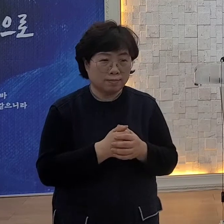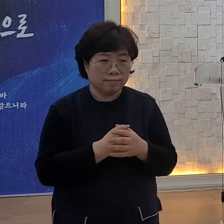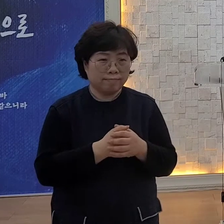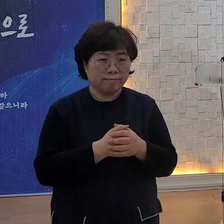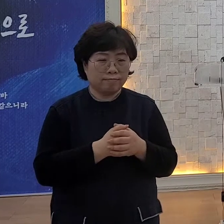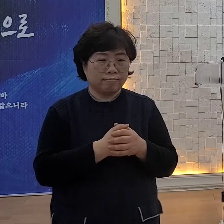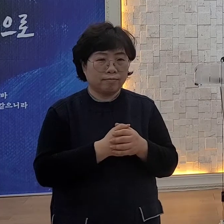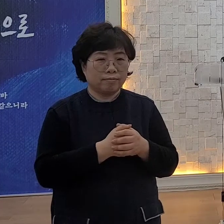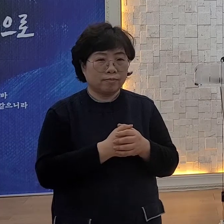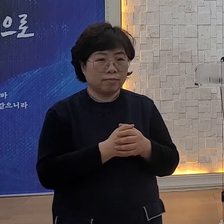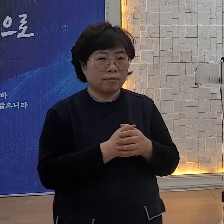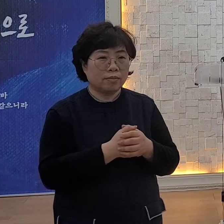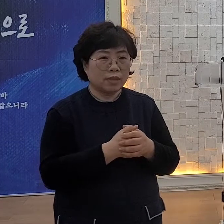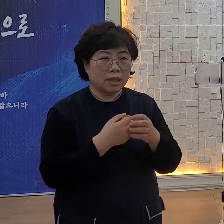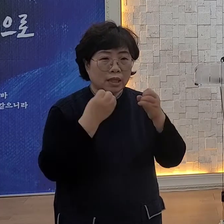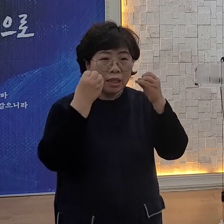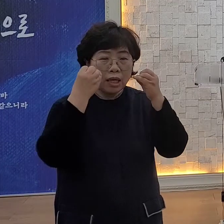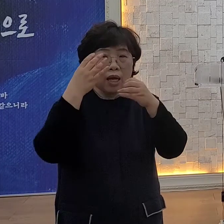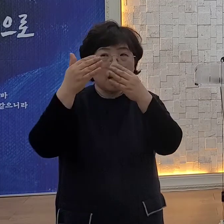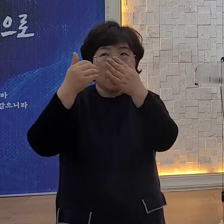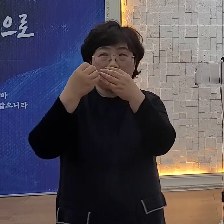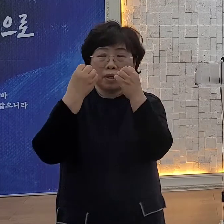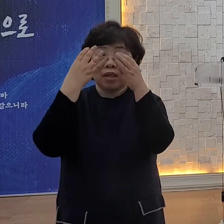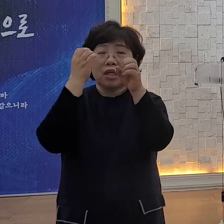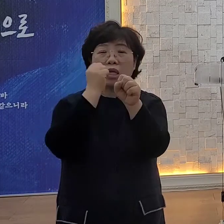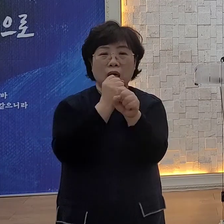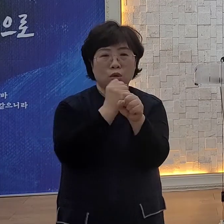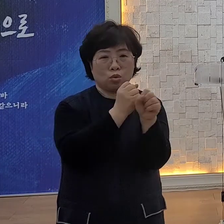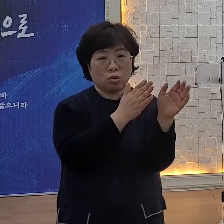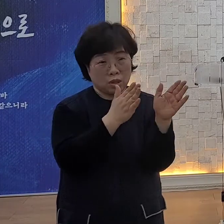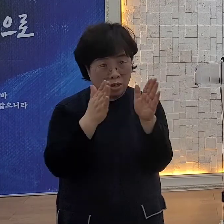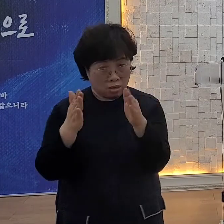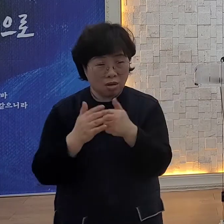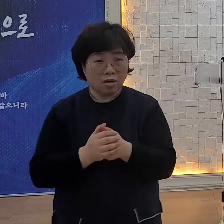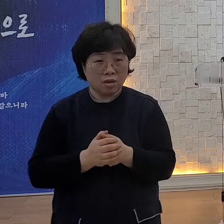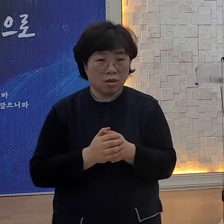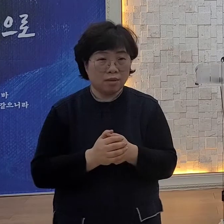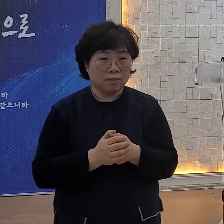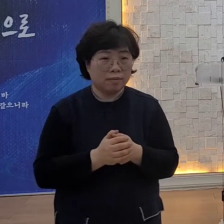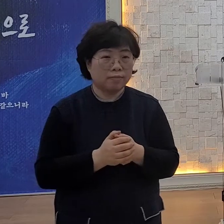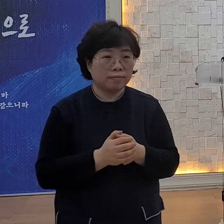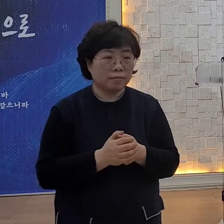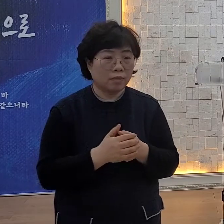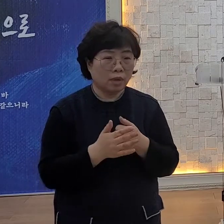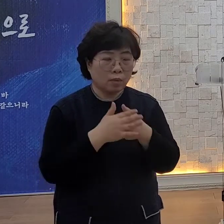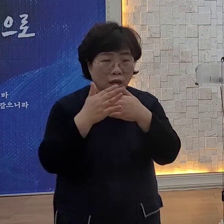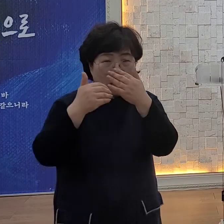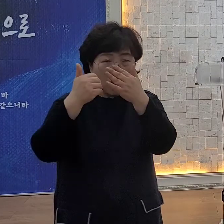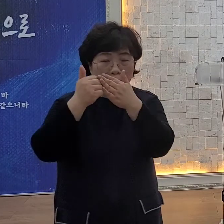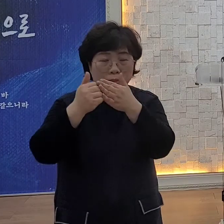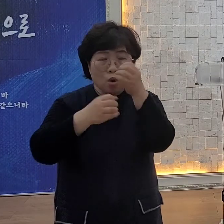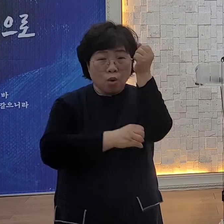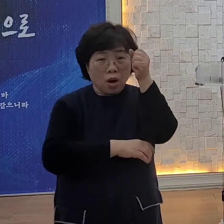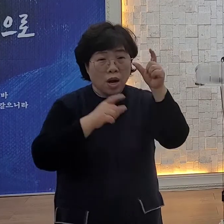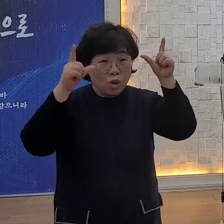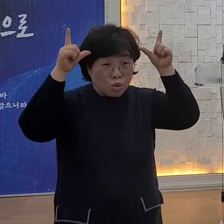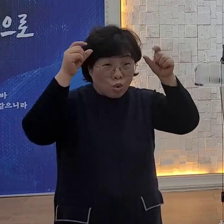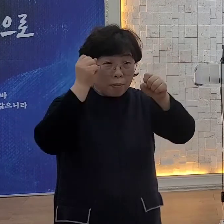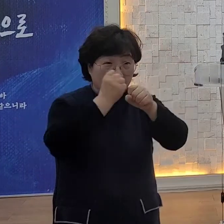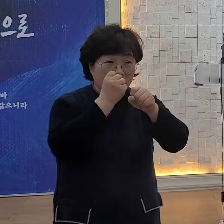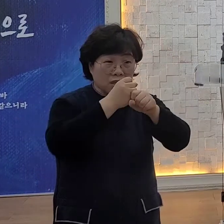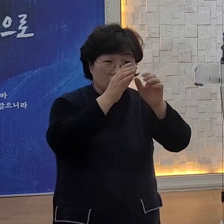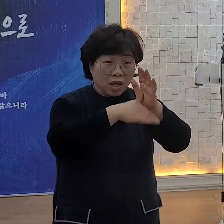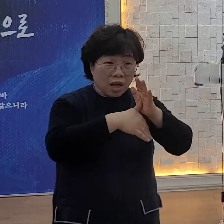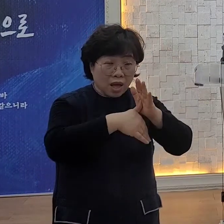그럽니까? 창조 질서라. 다른 말로 하면 제가 요즘 강조하는 메뉴. 원래 소는 그렇게